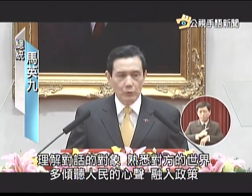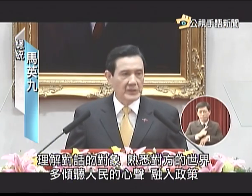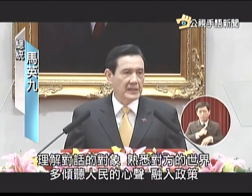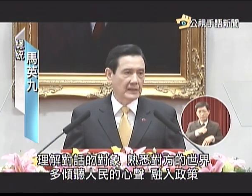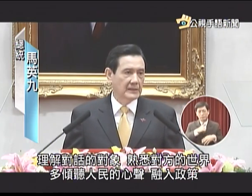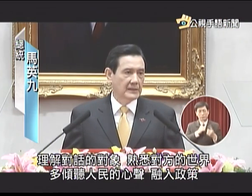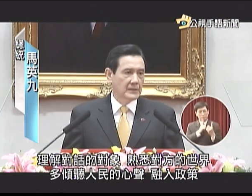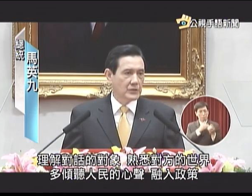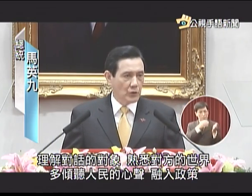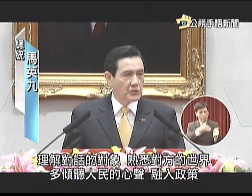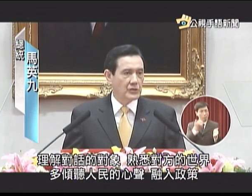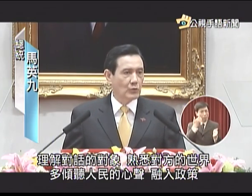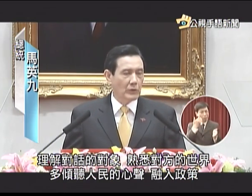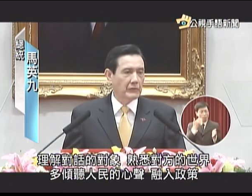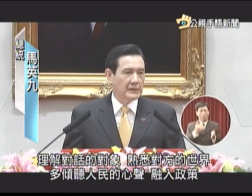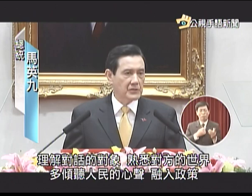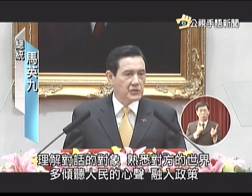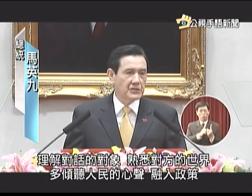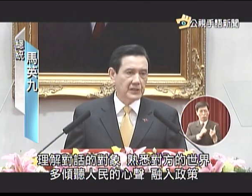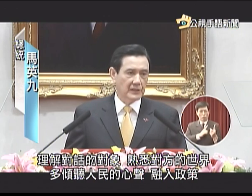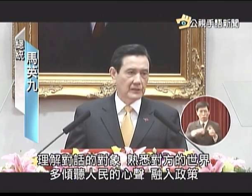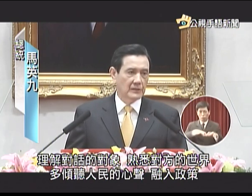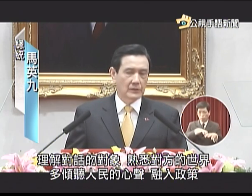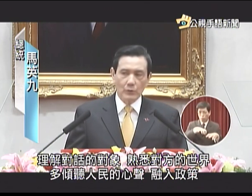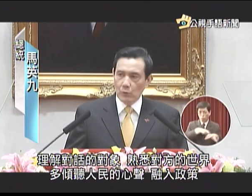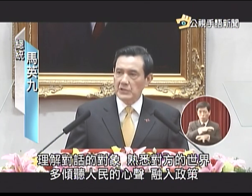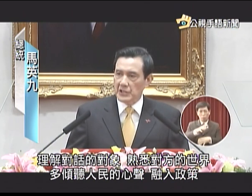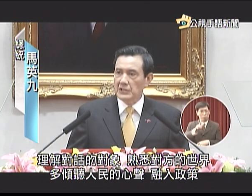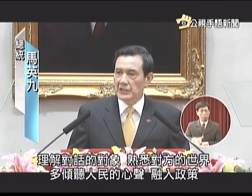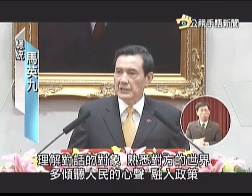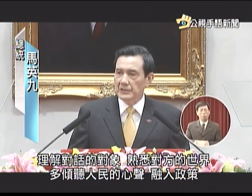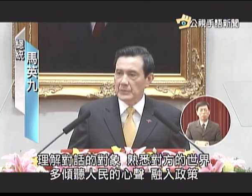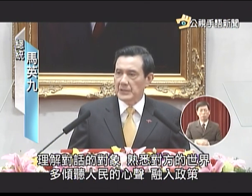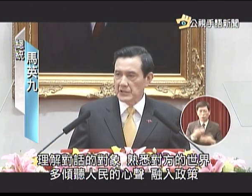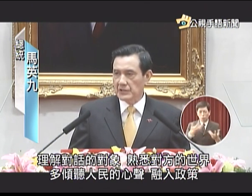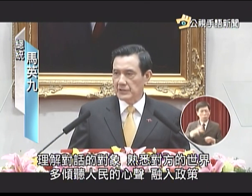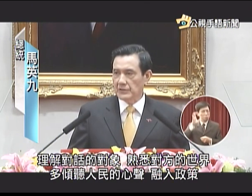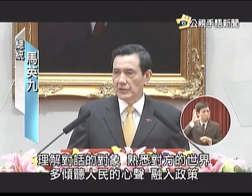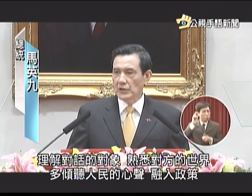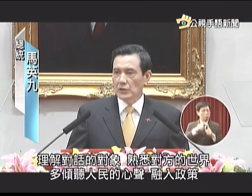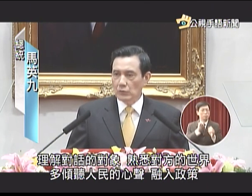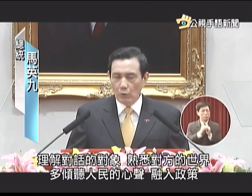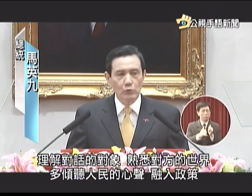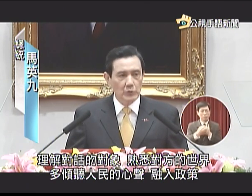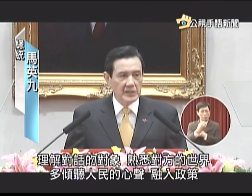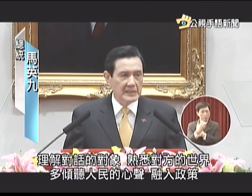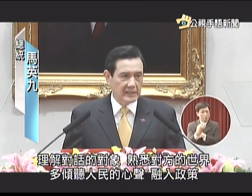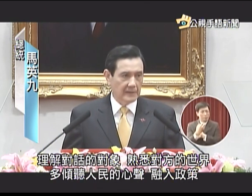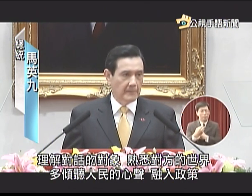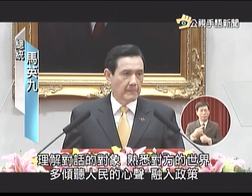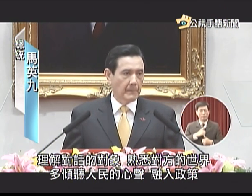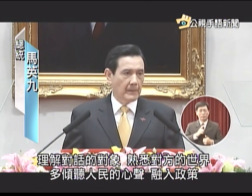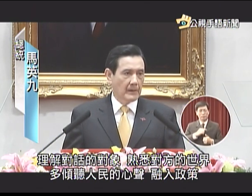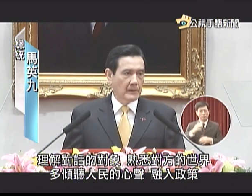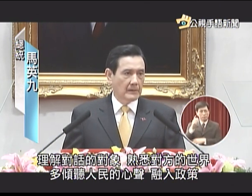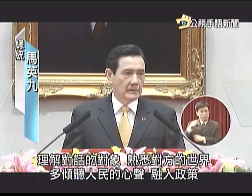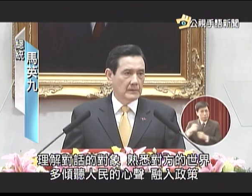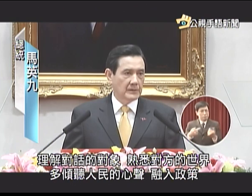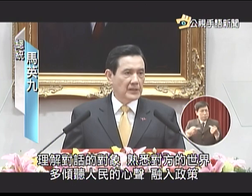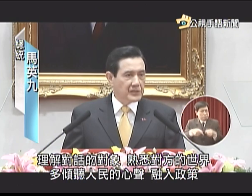象，熟悉对方的世界，多倾听人民的心声，融入政策，将社会